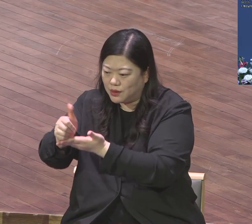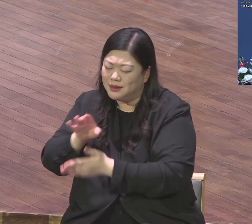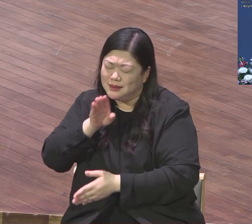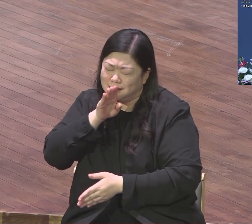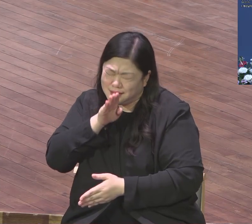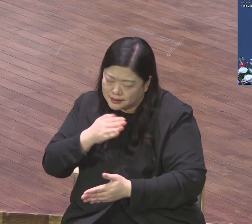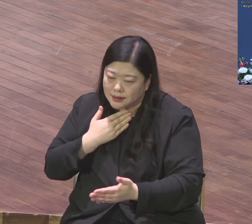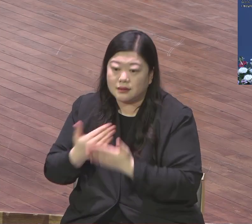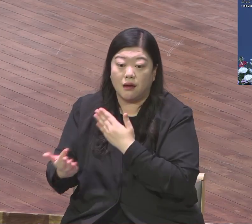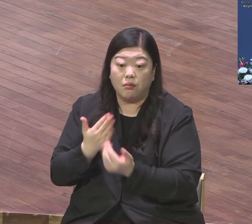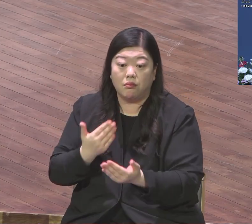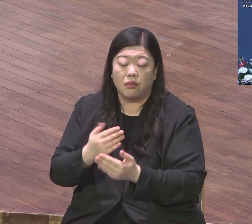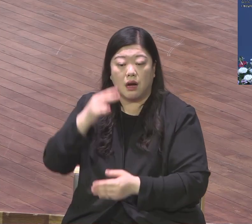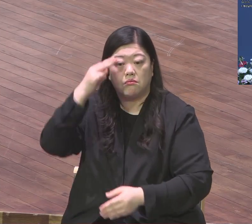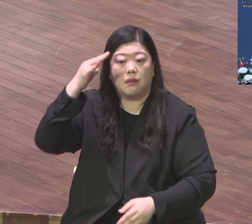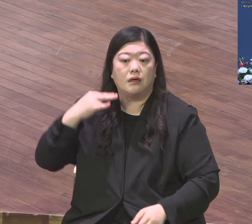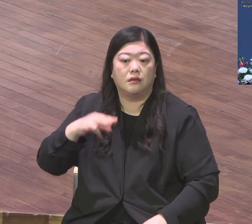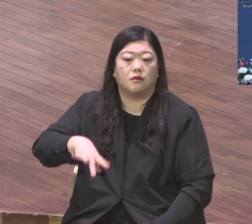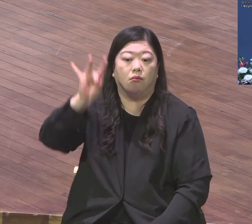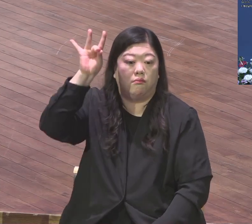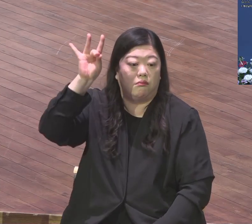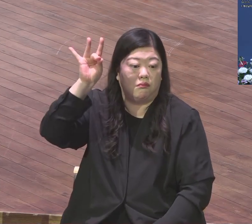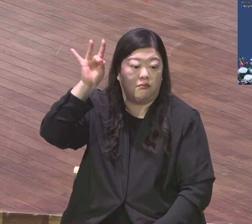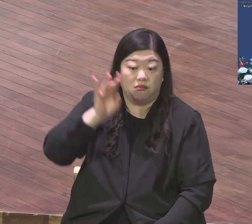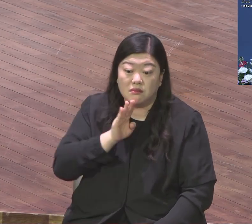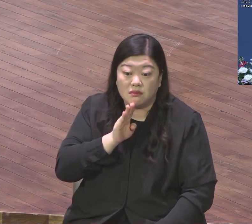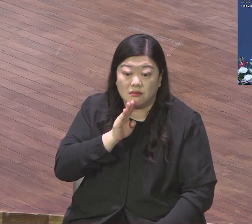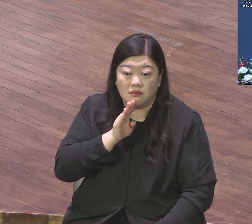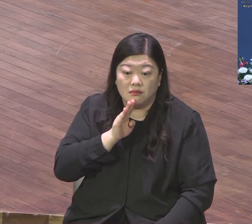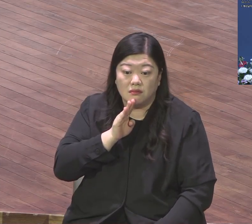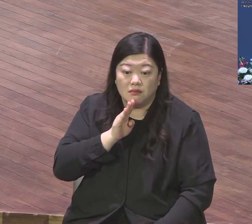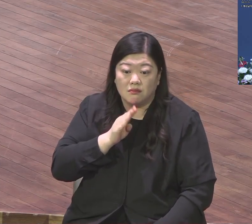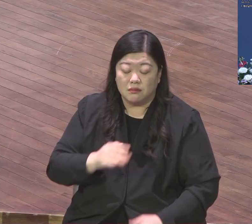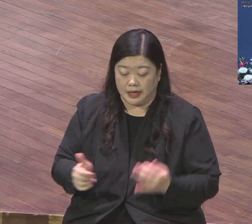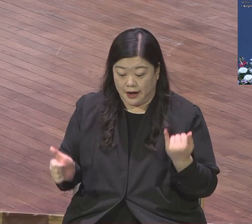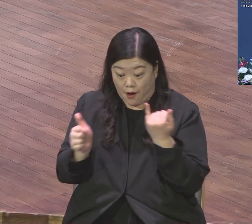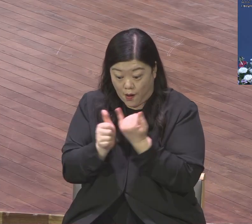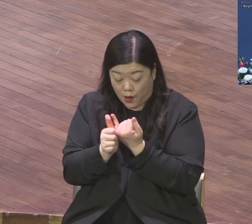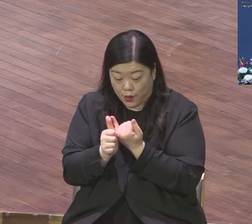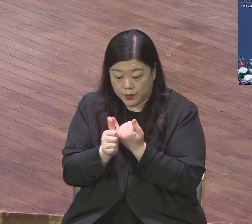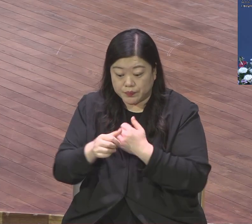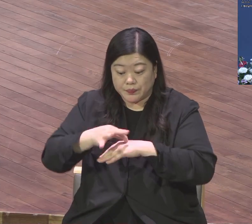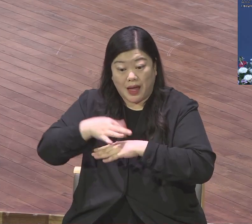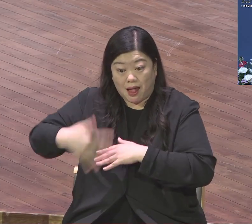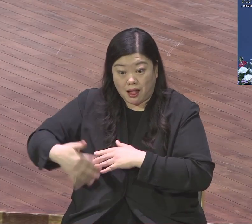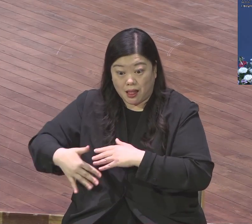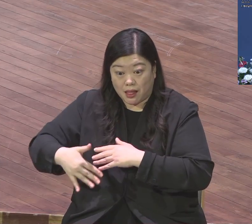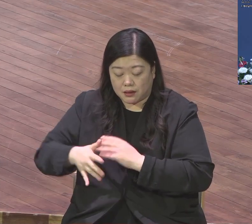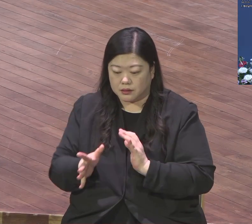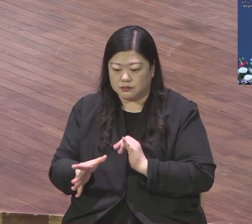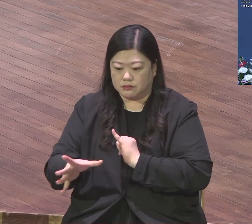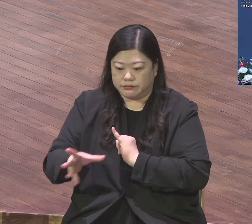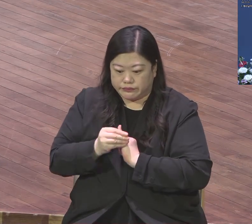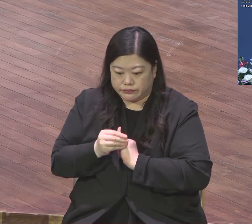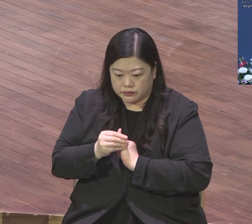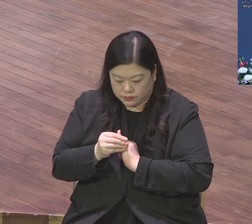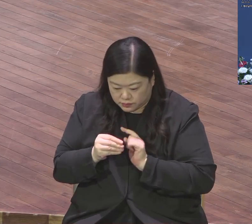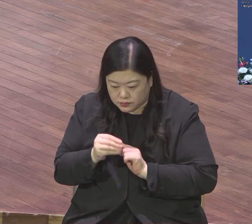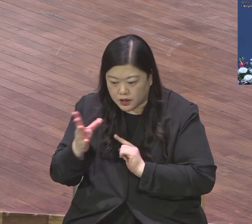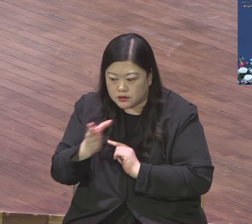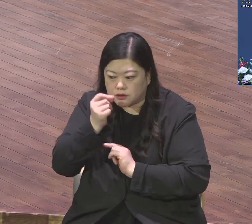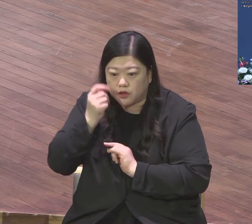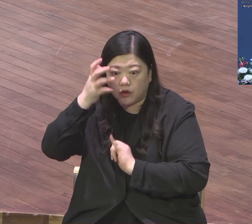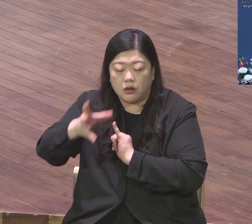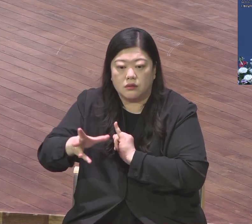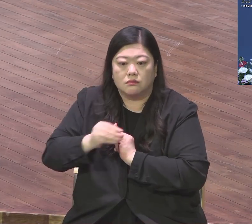체험한 사람은 그 당시 아무도 없었기 때문에 예수님만 아시기 때문에 우리는 이런 마리아의 모습을